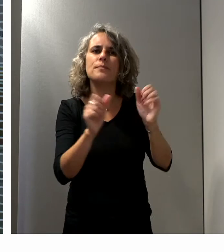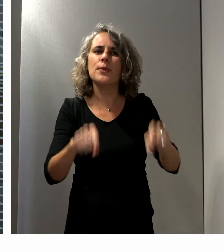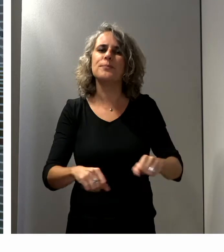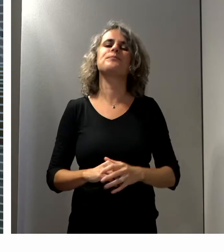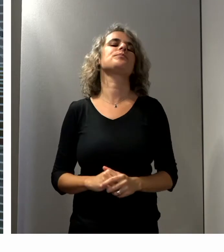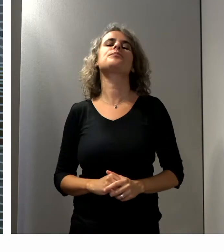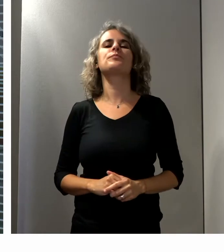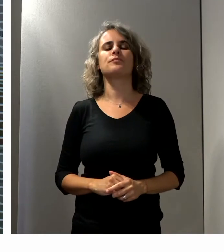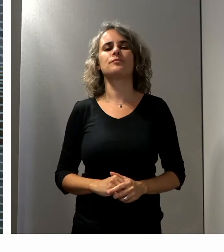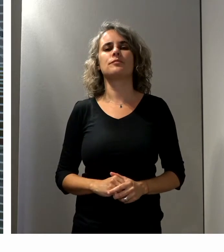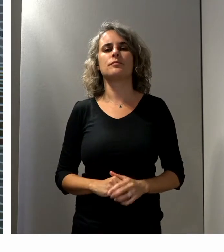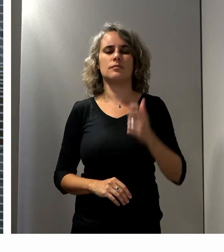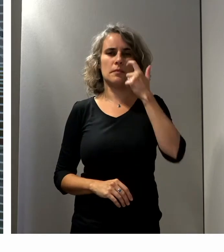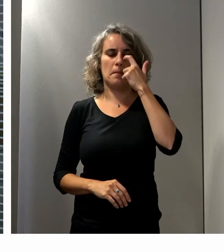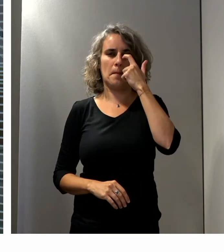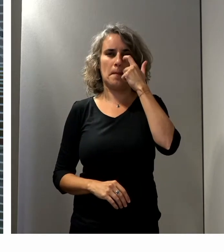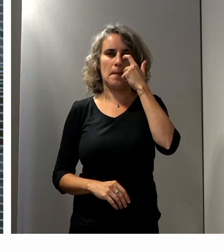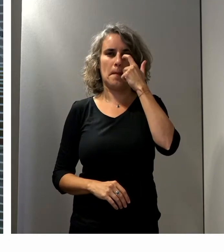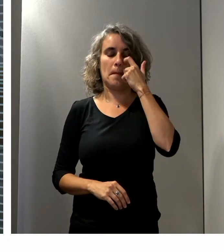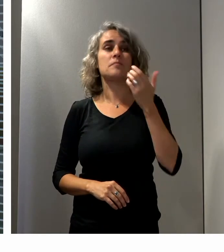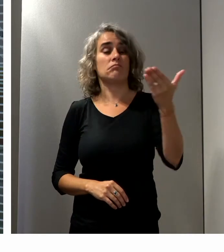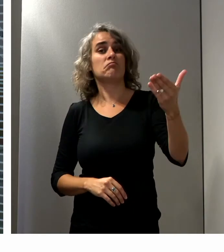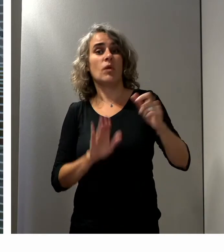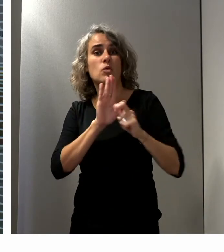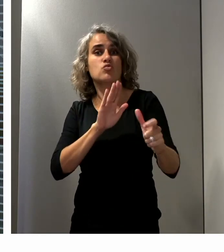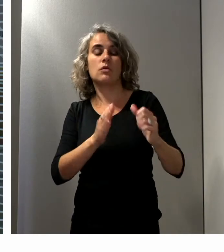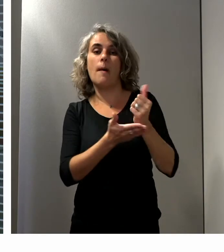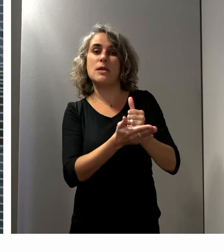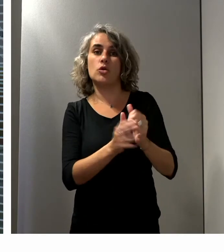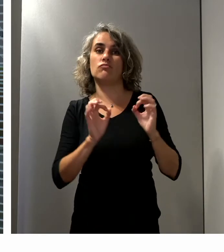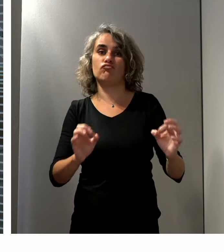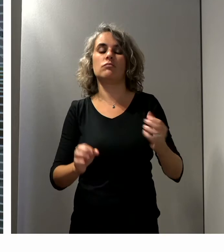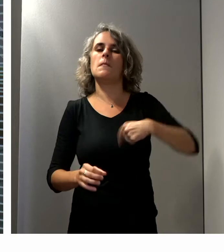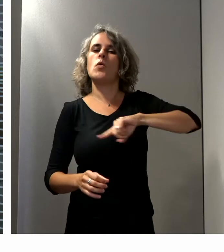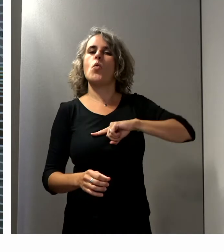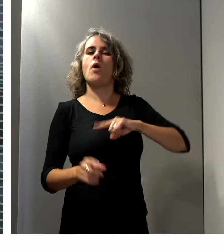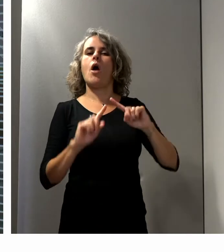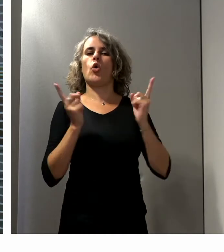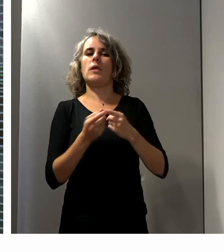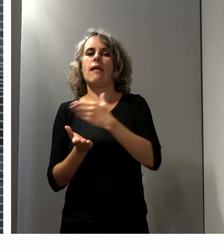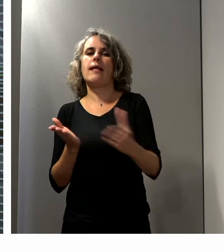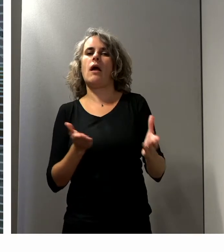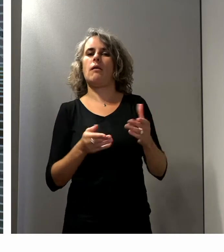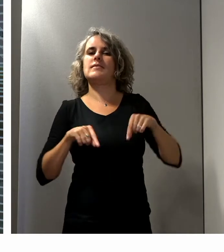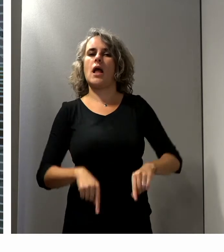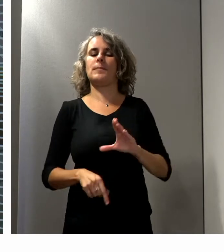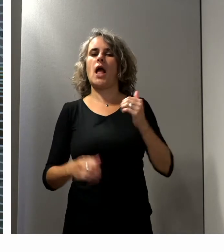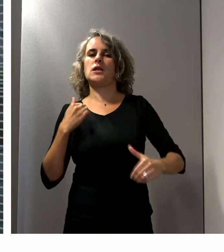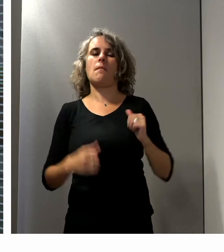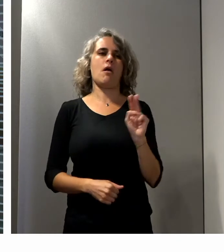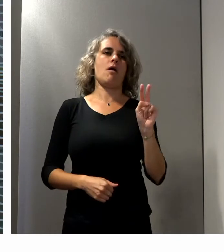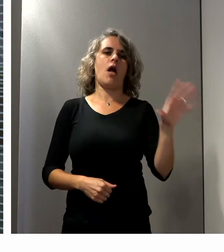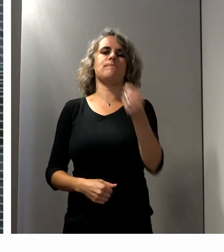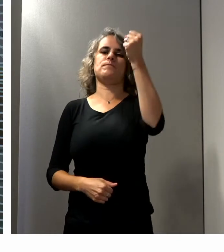sur cette action pilote, le comité interministériel du handicap a décidé de la généraliser pour